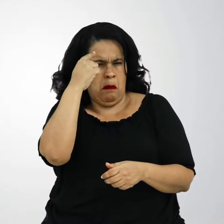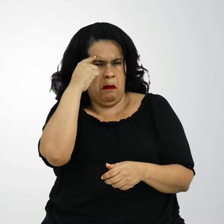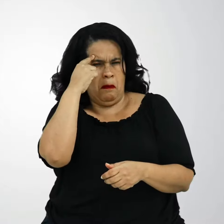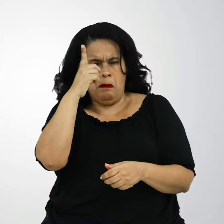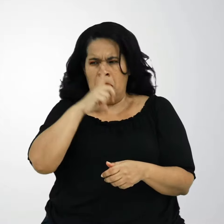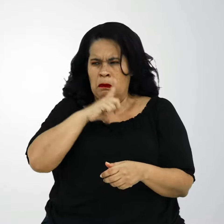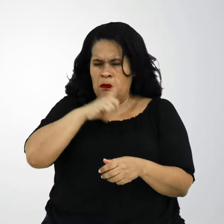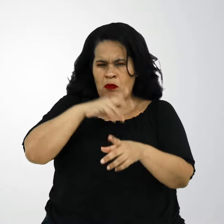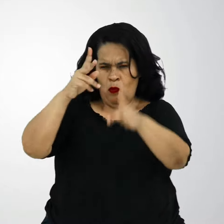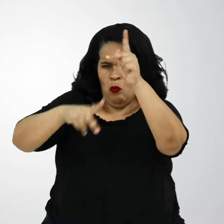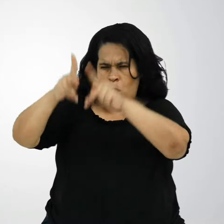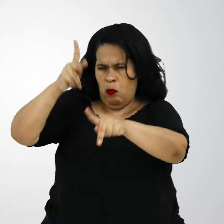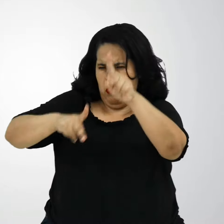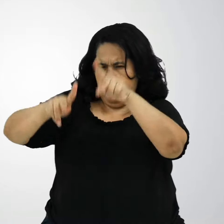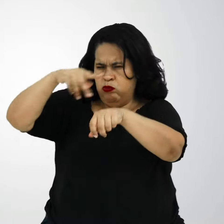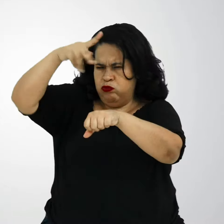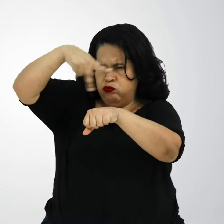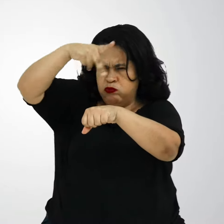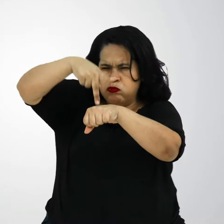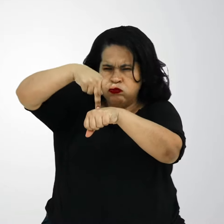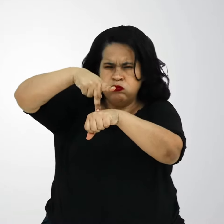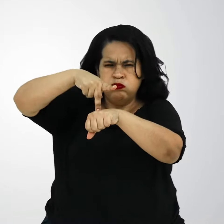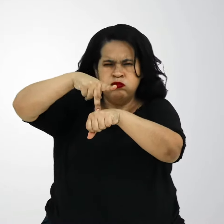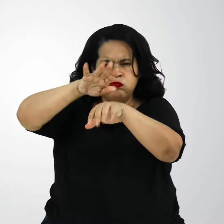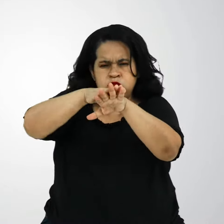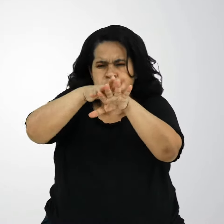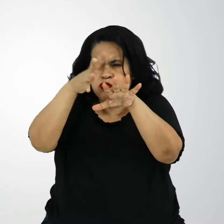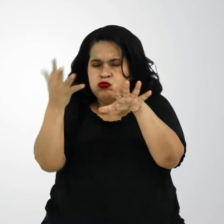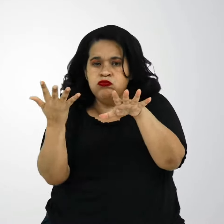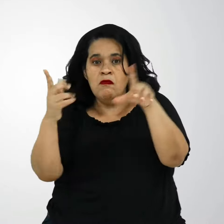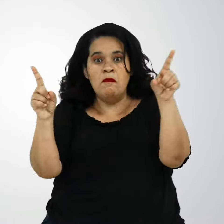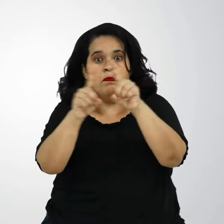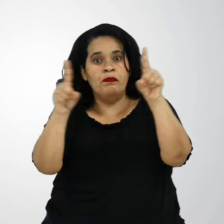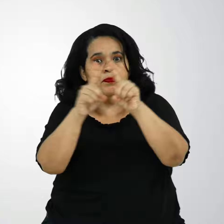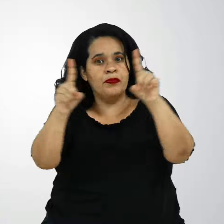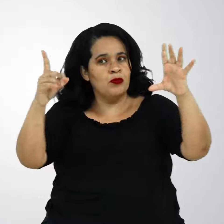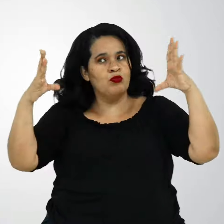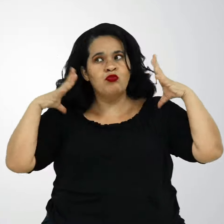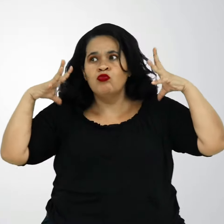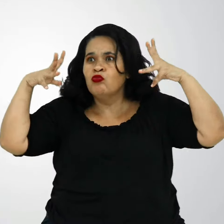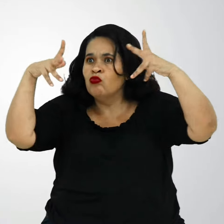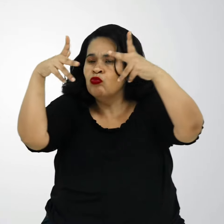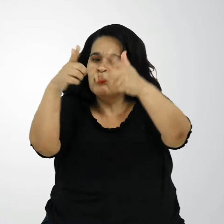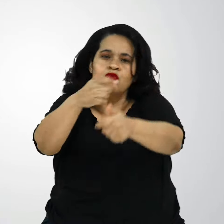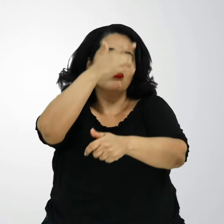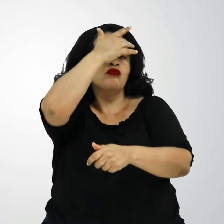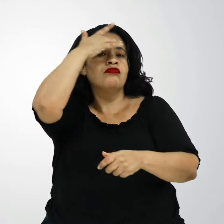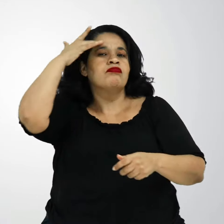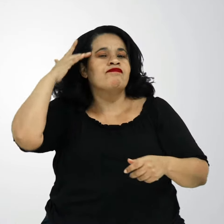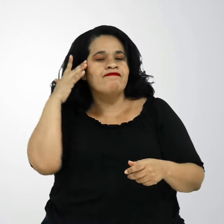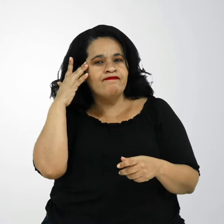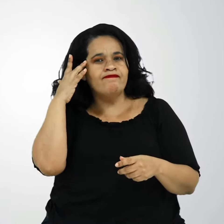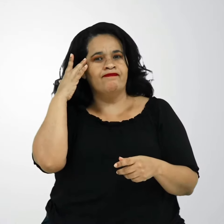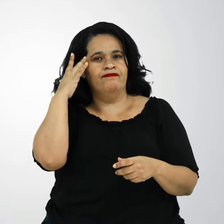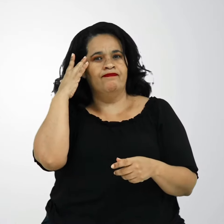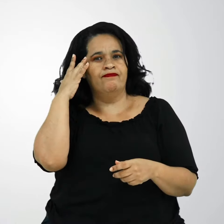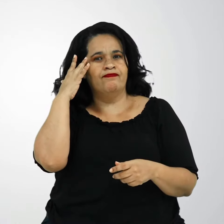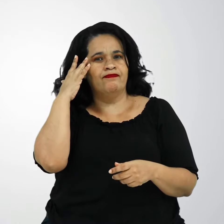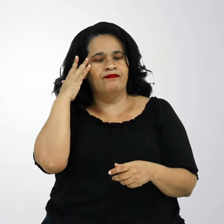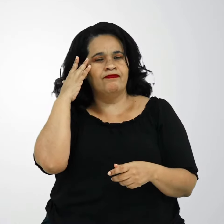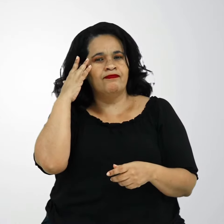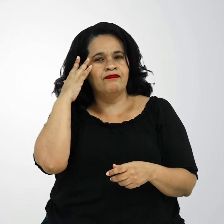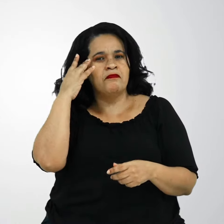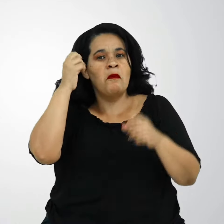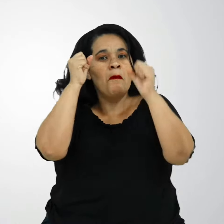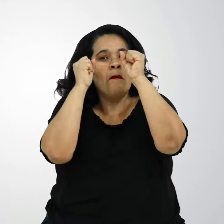país, não tem um povo, tem toda a gente, toda a terra vai ser alcançada com a pregação do Evangelho e vai ter a oportunidade de ser